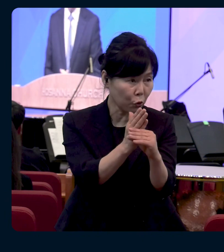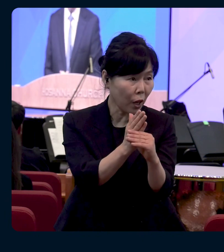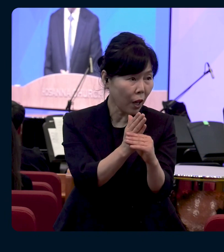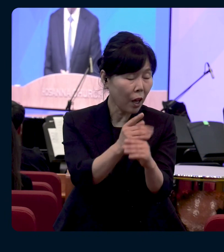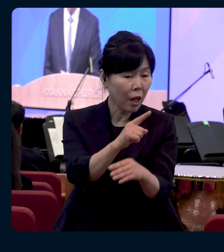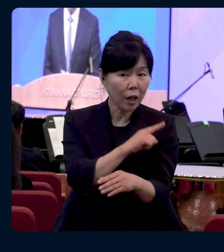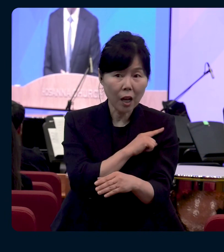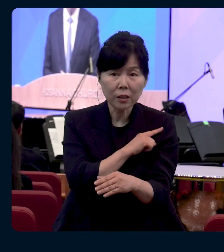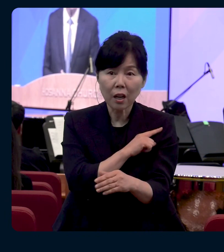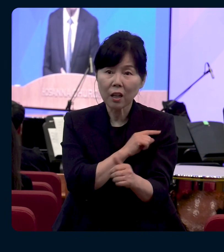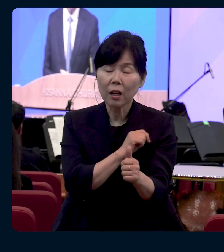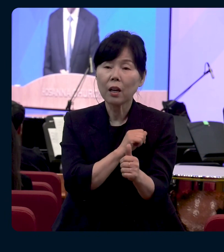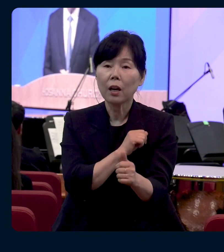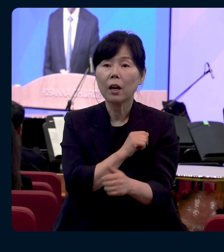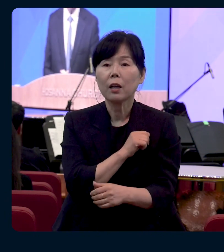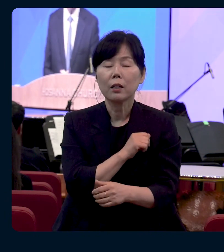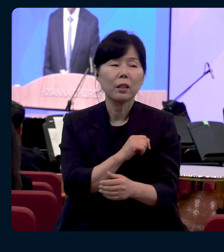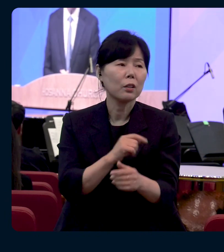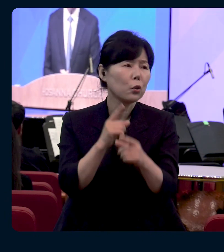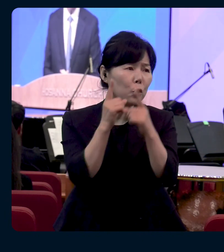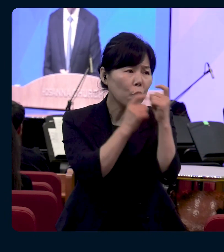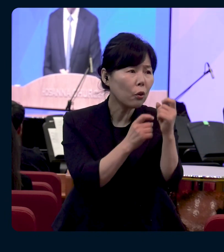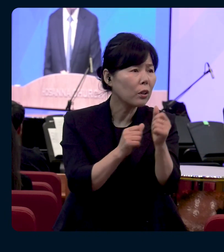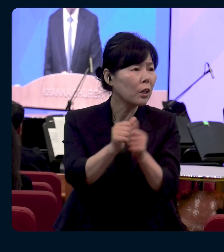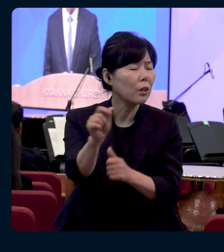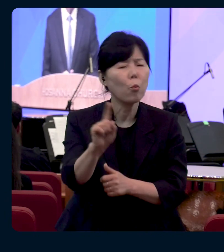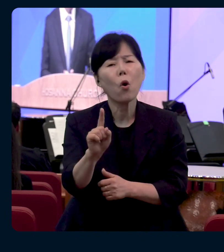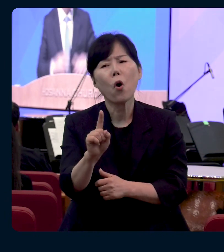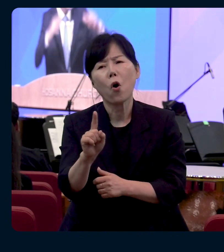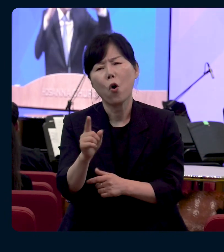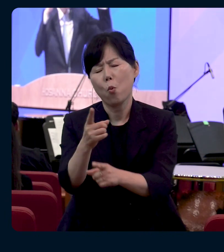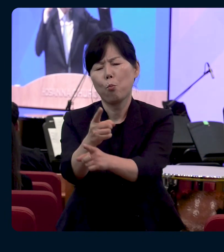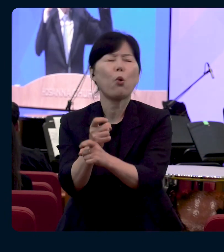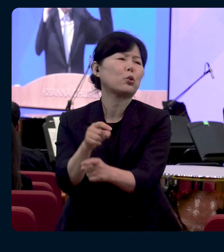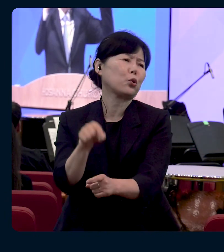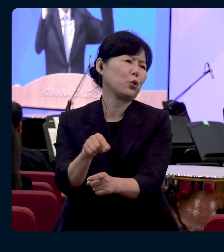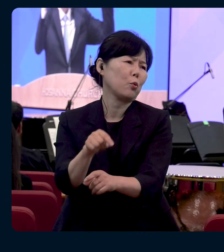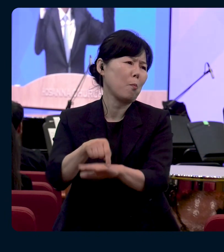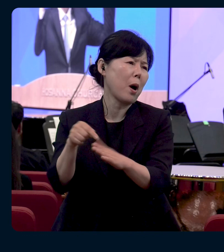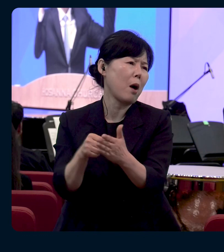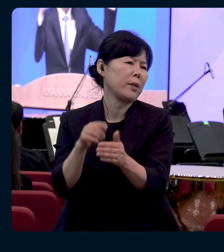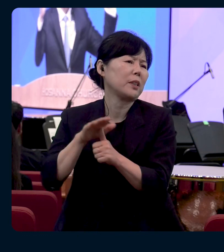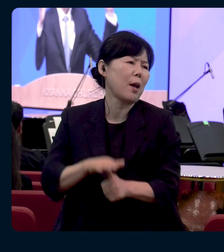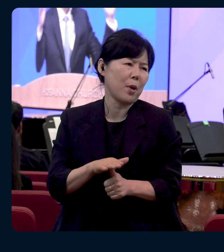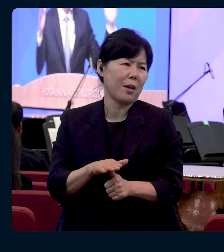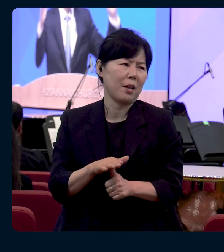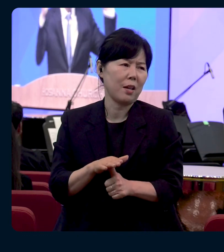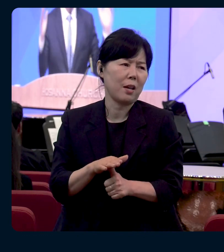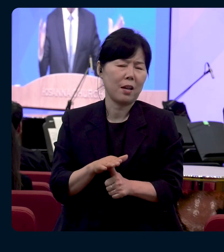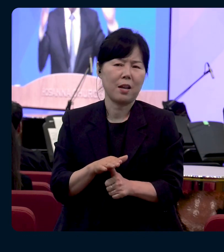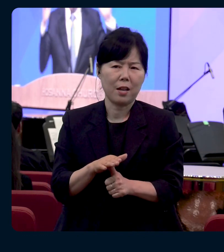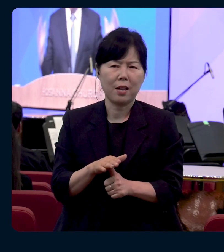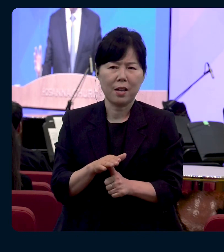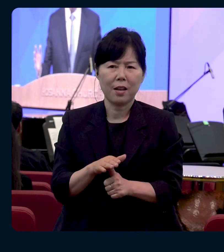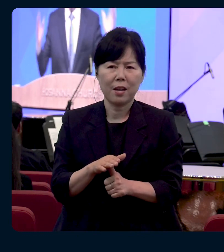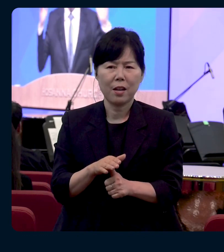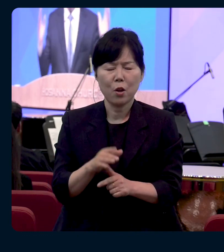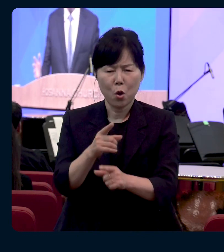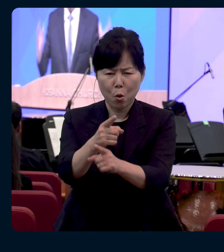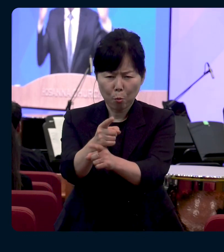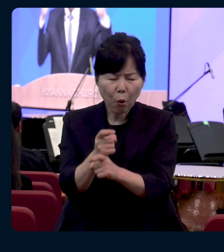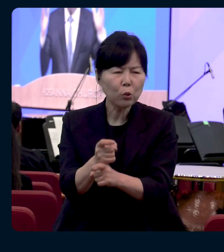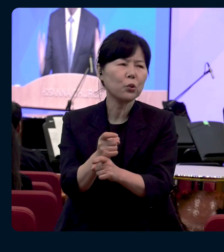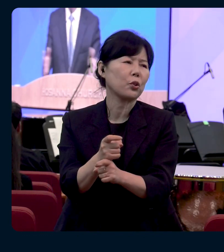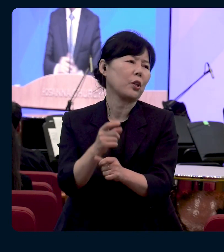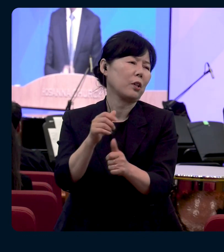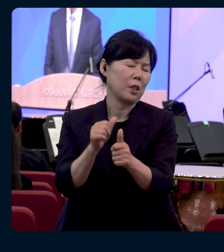그게 바로 복수의 유혹 아니었습니까? 그렇게 요셉이 아름다운 하나님의 사람이 되었다고 한다면요, 그가 복수의